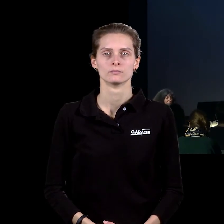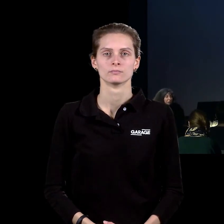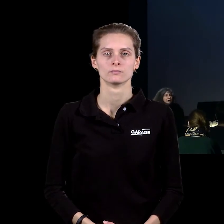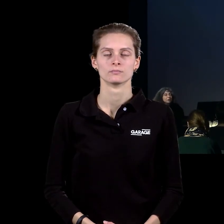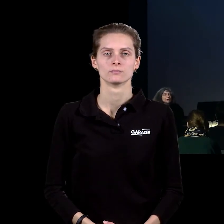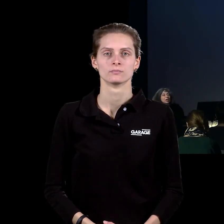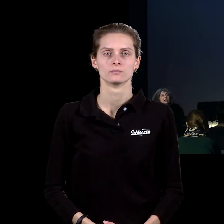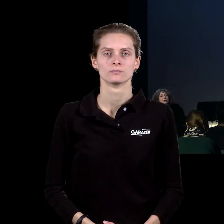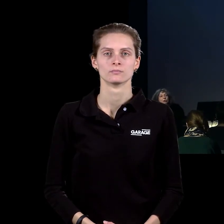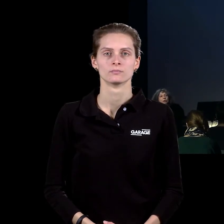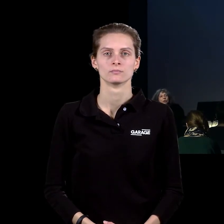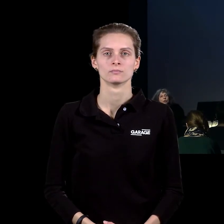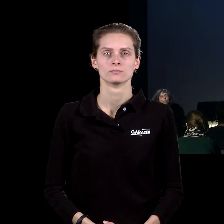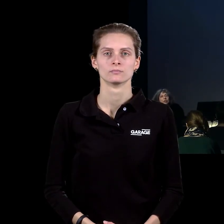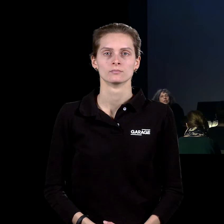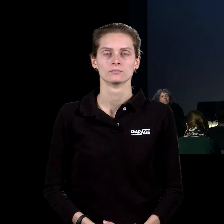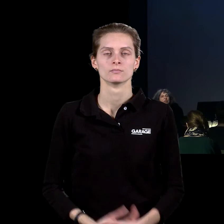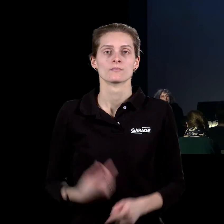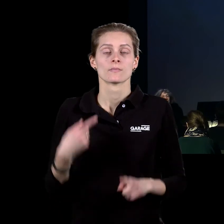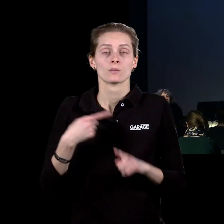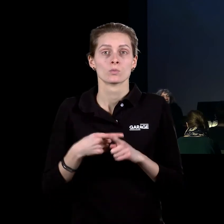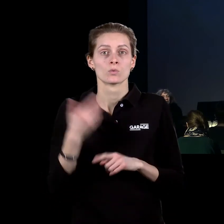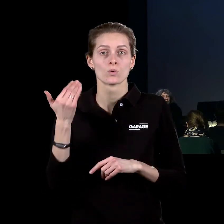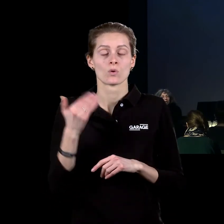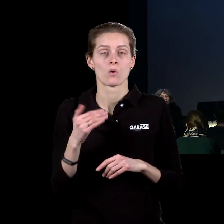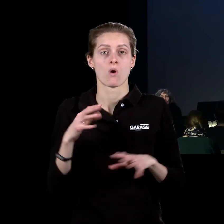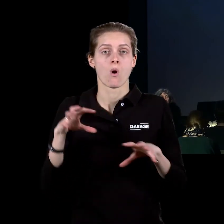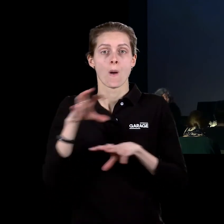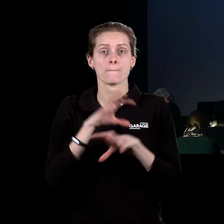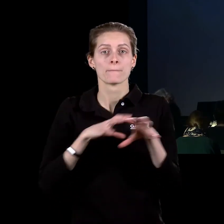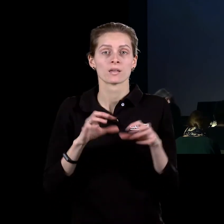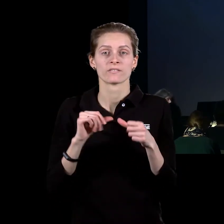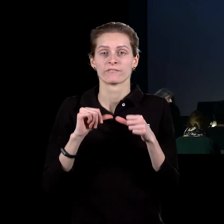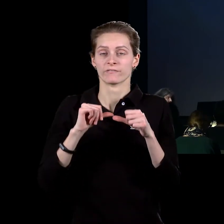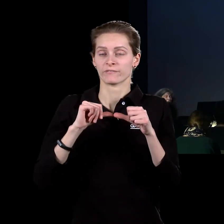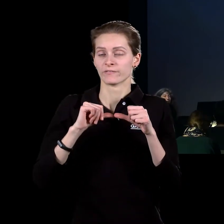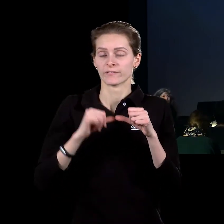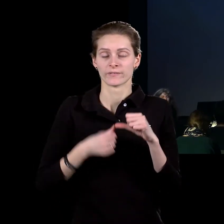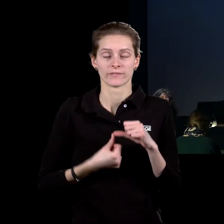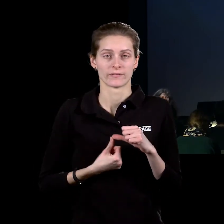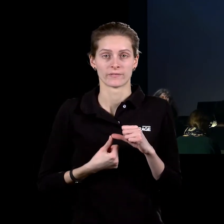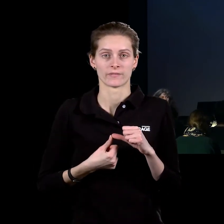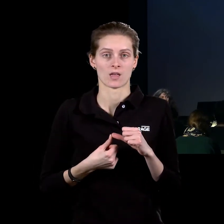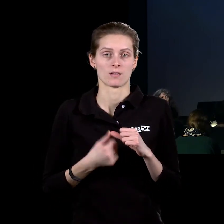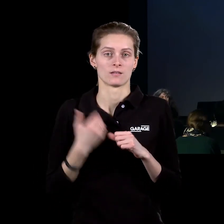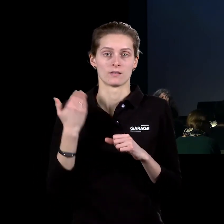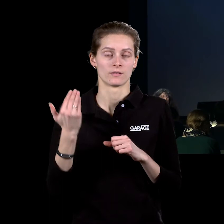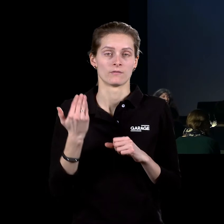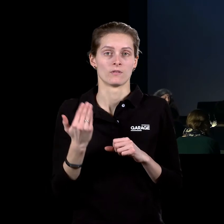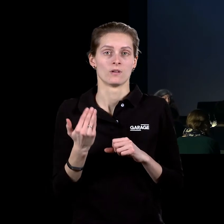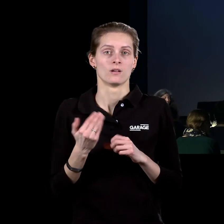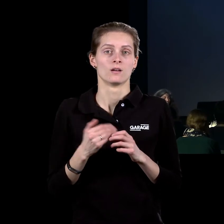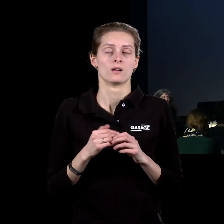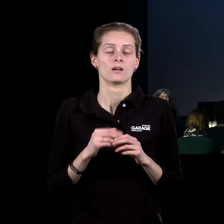со своими объектами. Но ее объекты всегда, как бы, в отличие от произведений ее коллег,